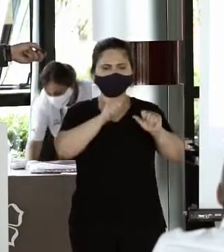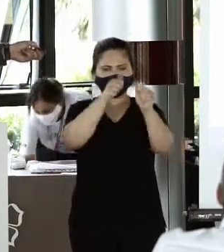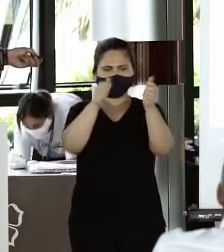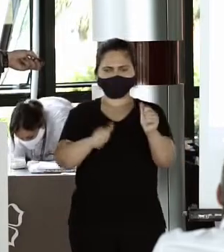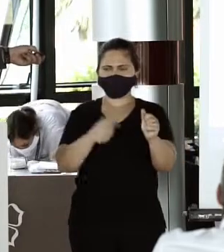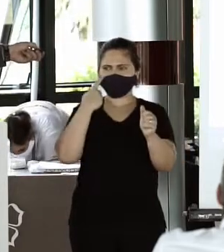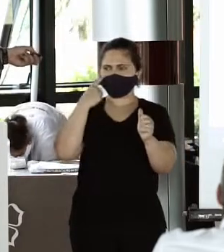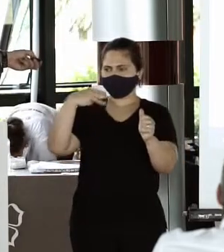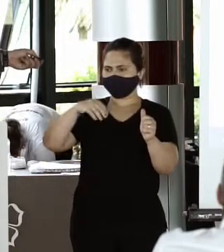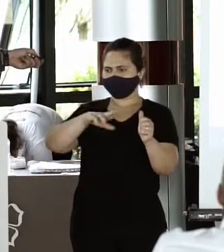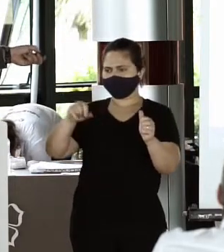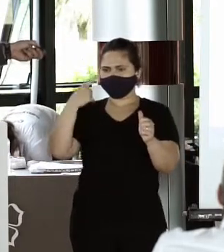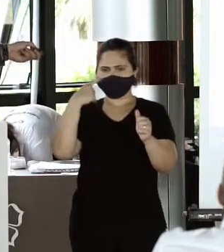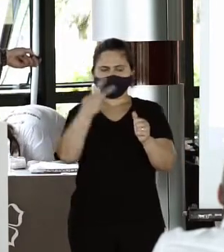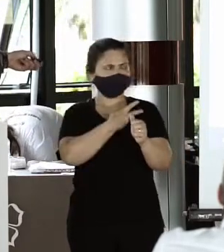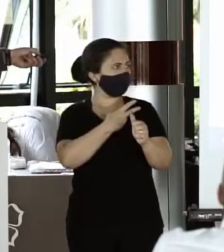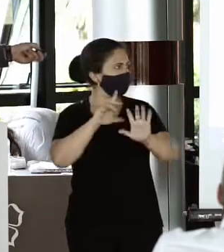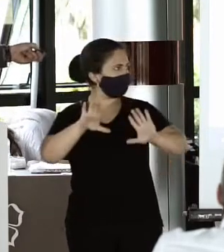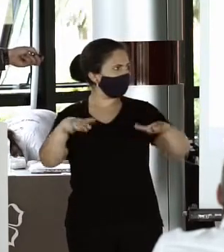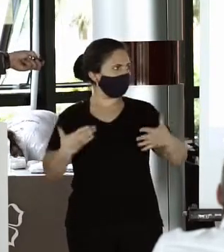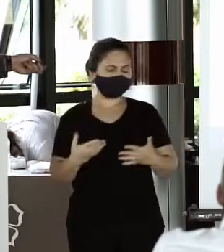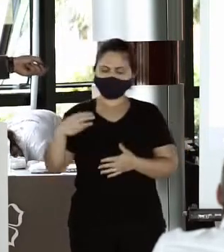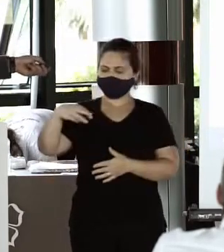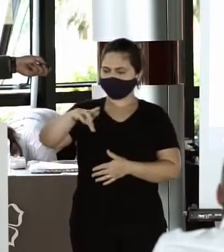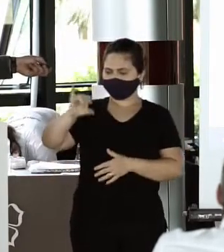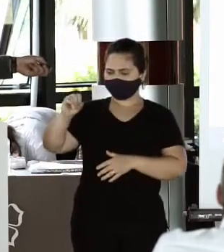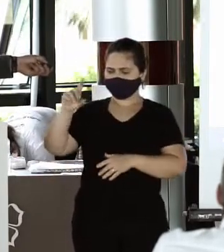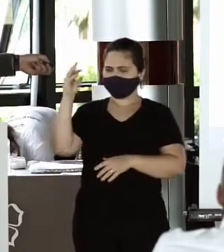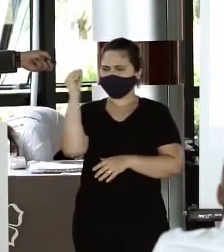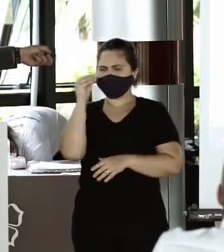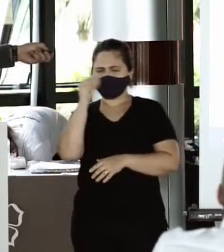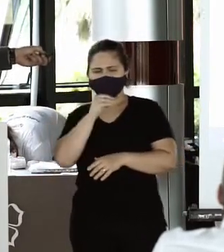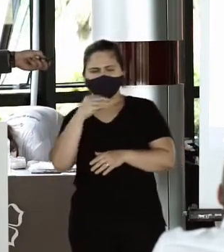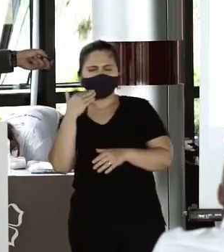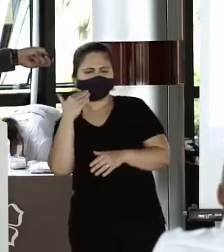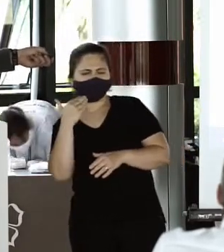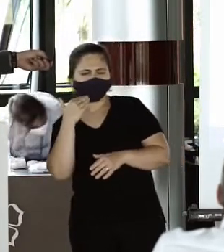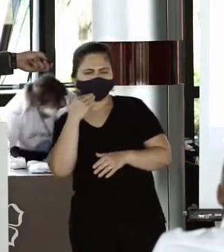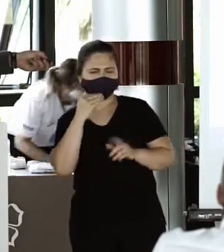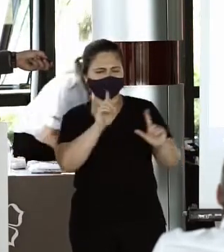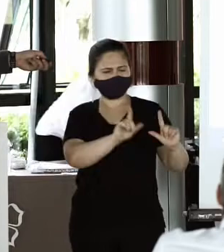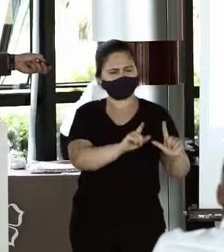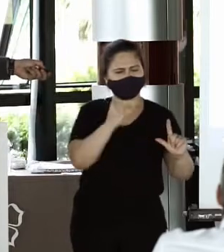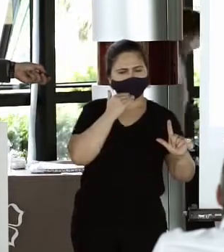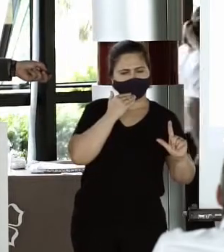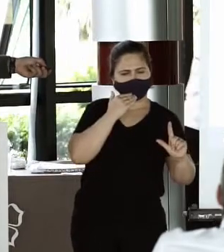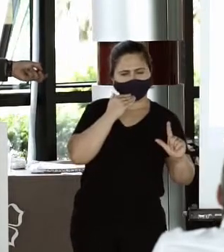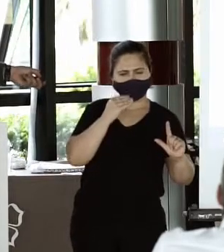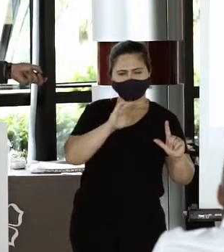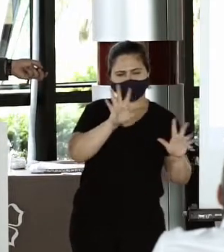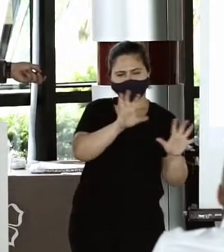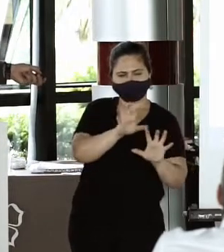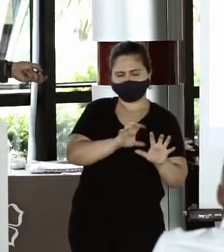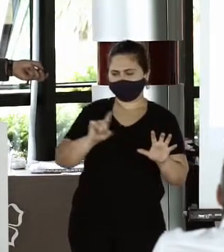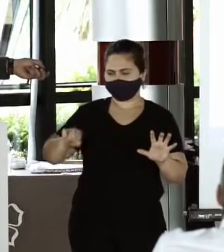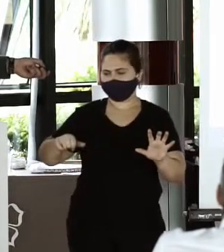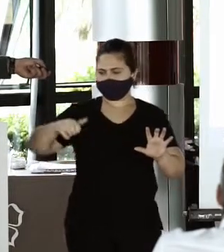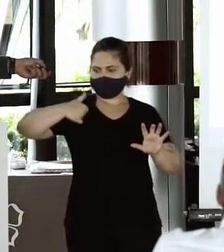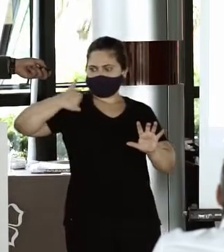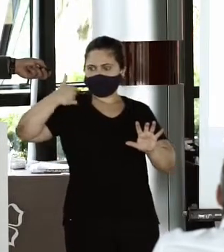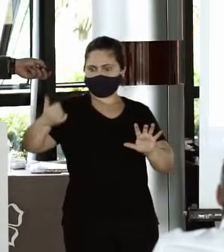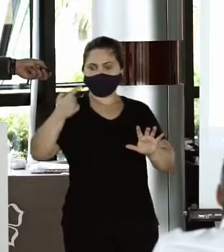olha o Mario aí, para quem é fã do Mario. Então, aqui a gente tem um Mario em baixa resolução e um Mario em melhor resolução. Aqui o Charlie